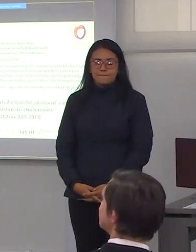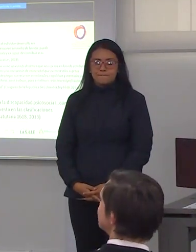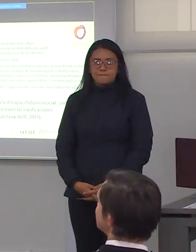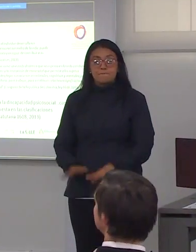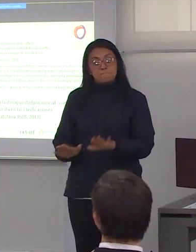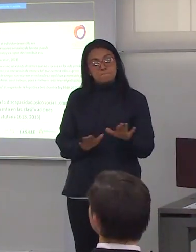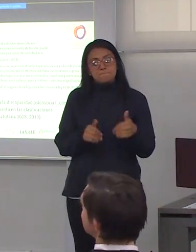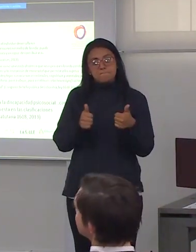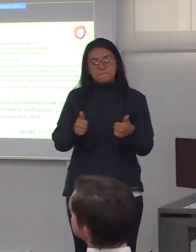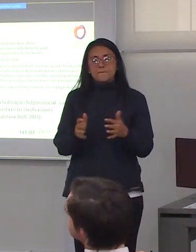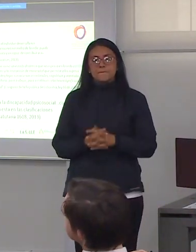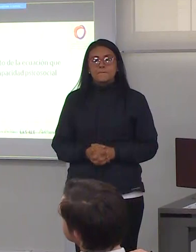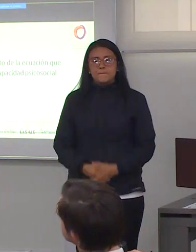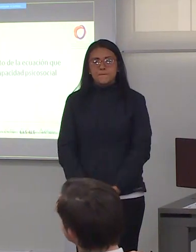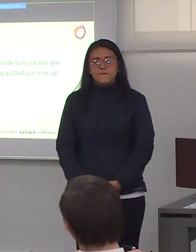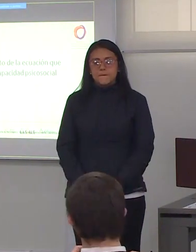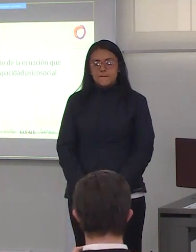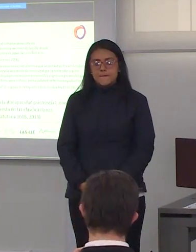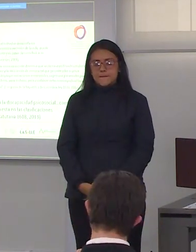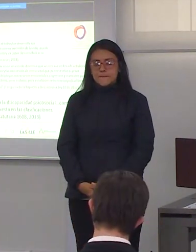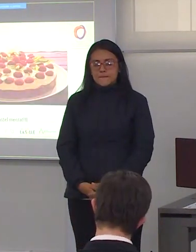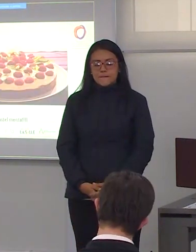muy bien vamos a pasar